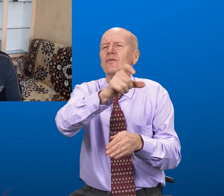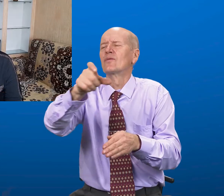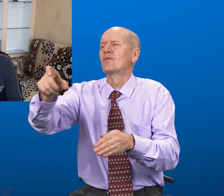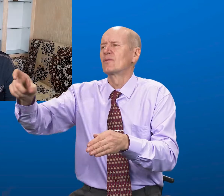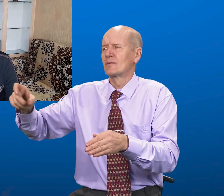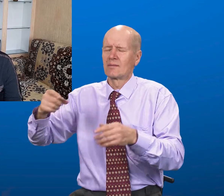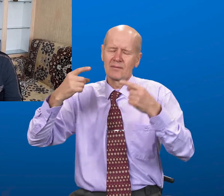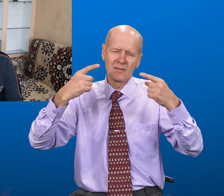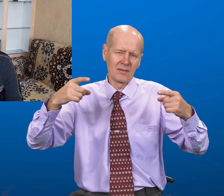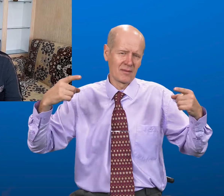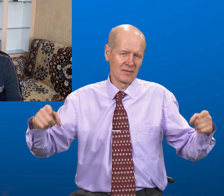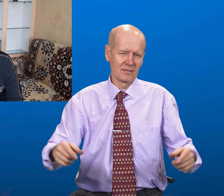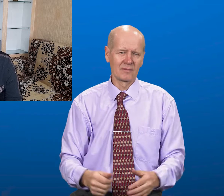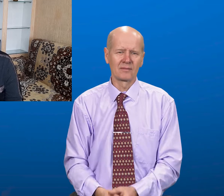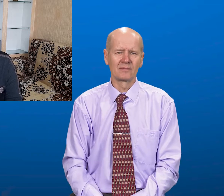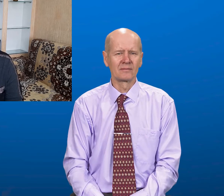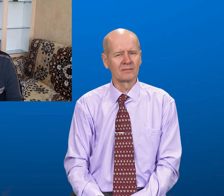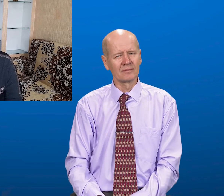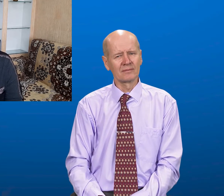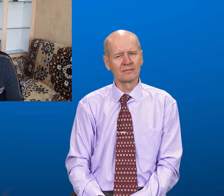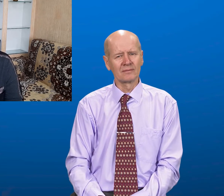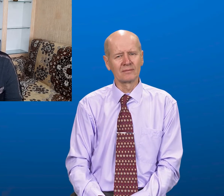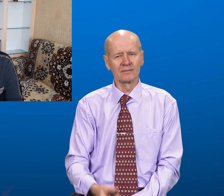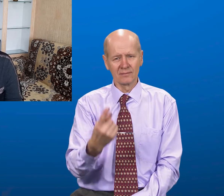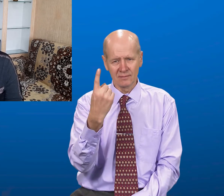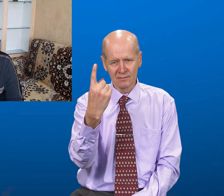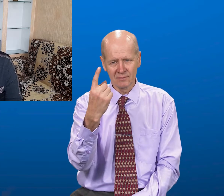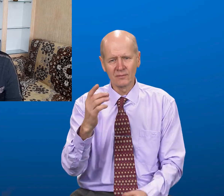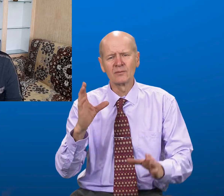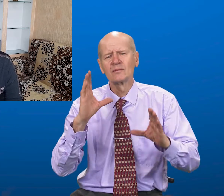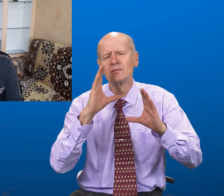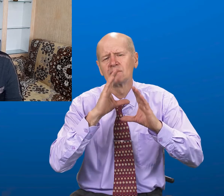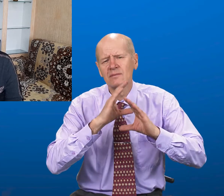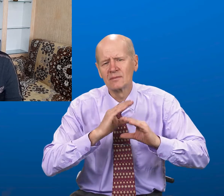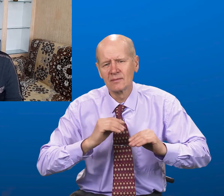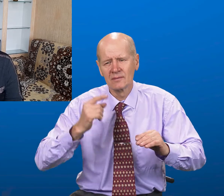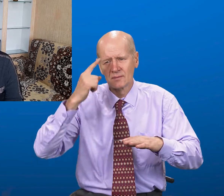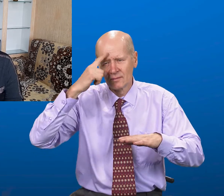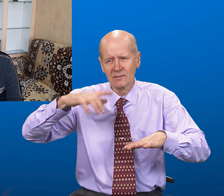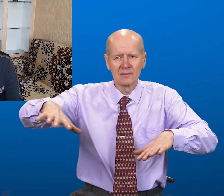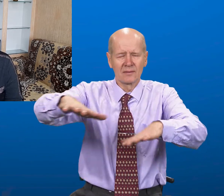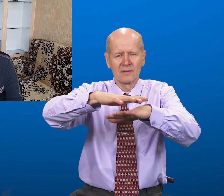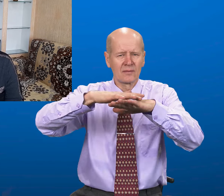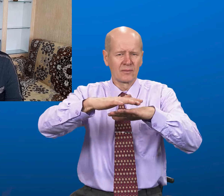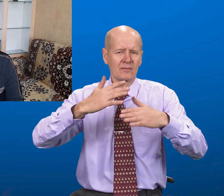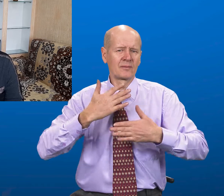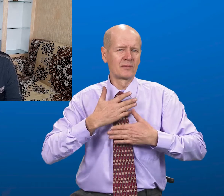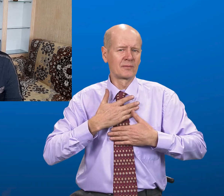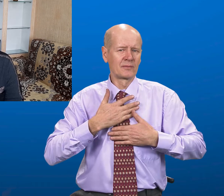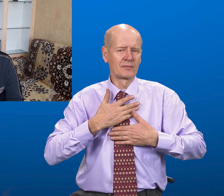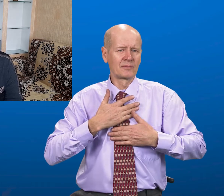Итак, первая весть от Бога звучит «Утешайте народ мой». Эти слова относятся к будущему.